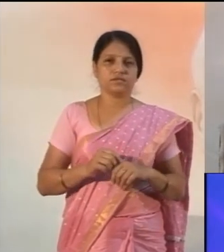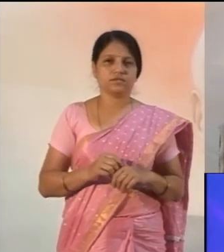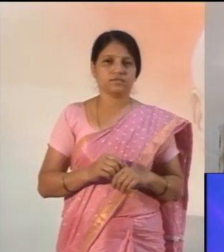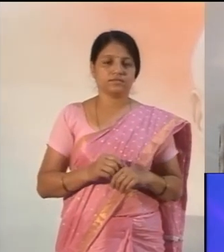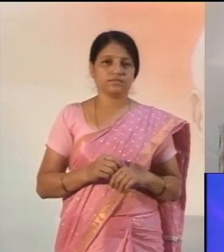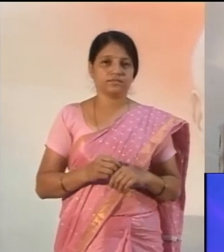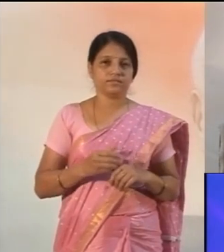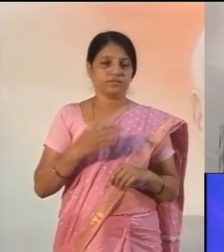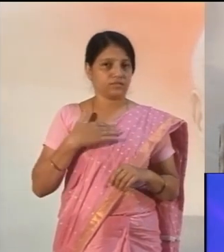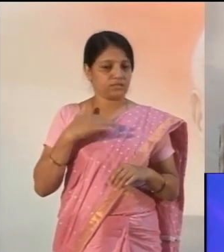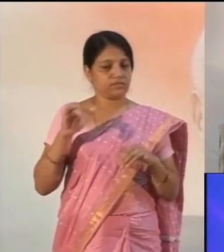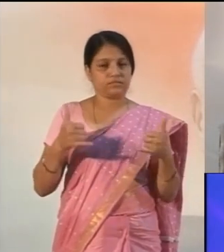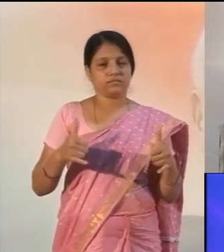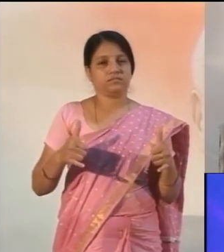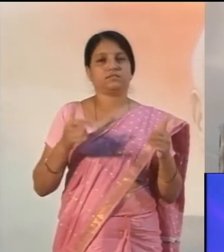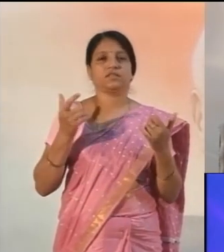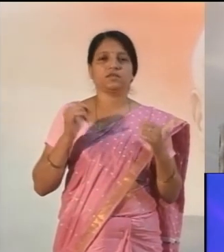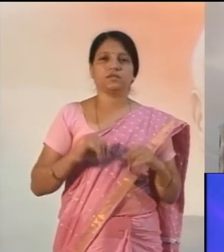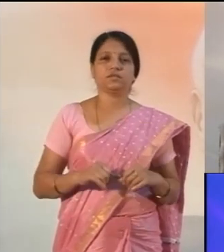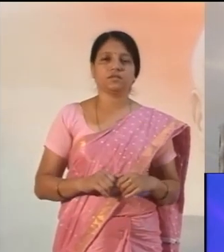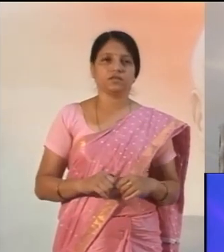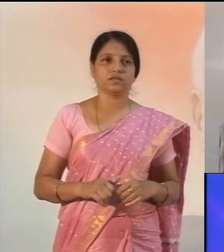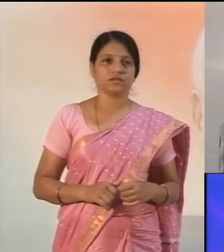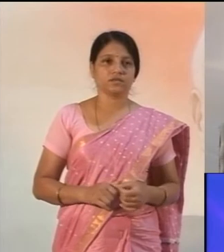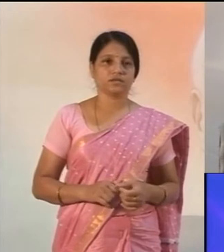अपने खेलने के लिए भी निकालें